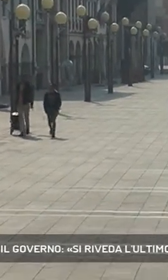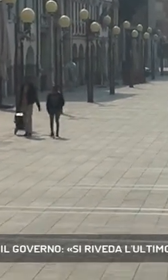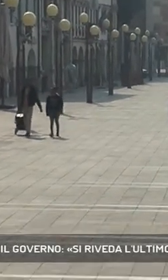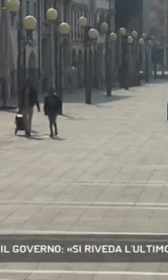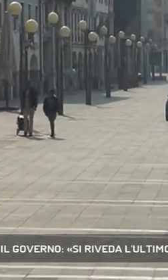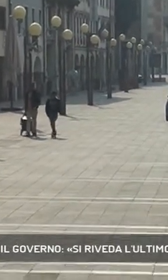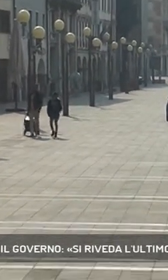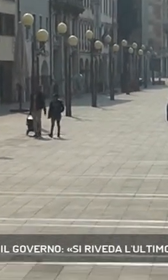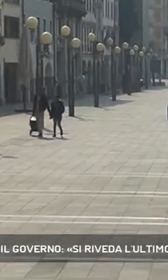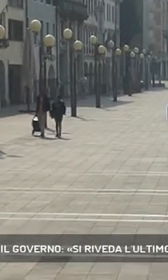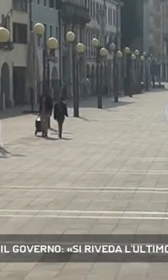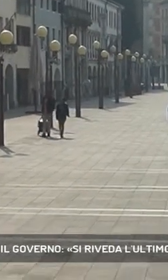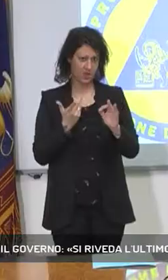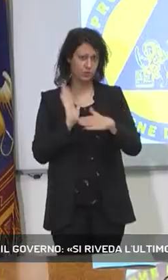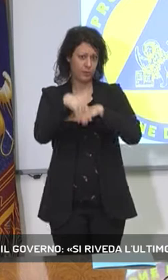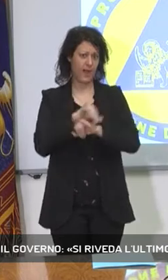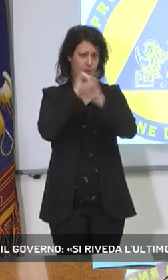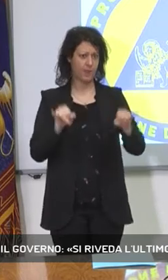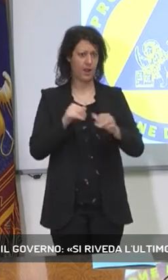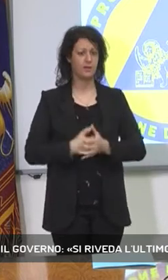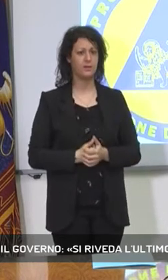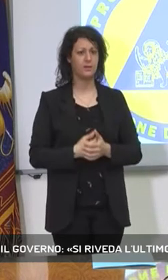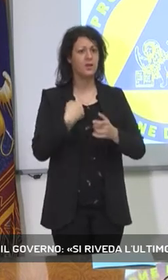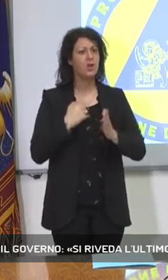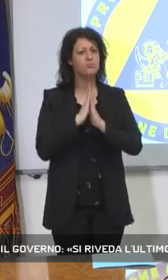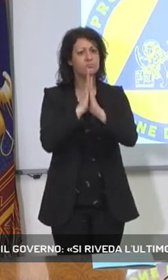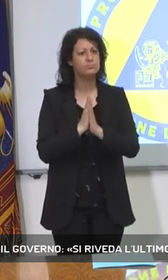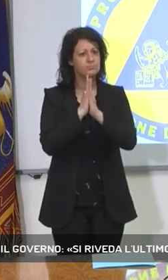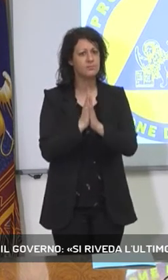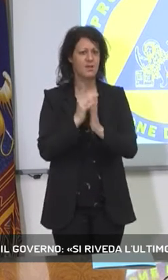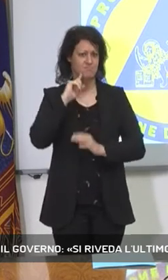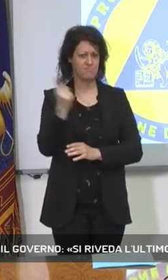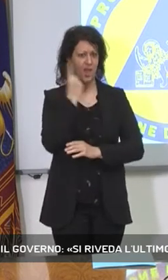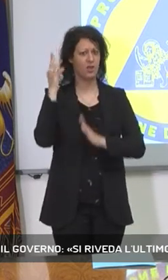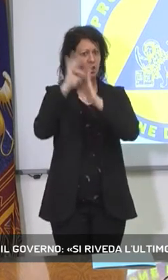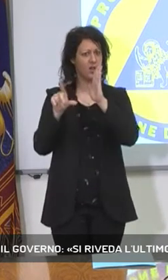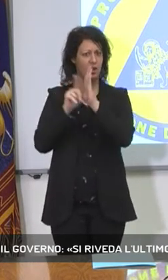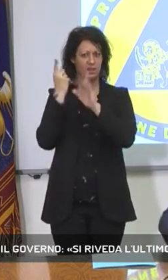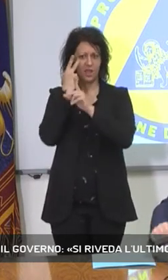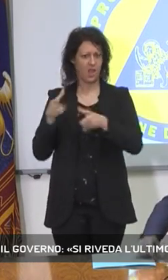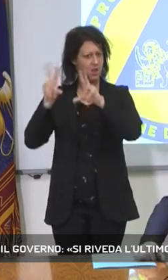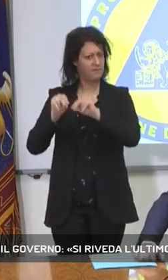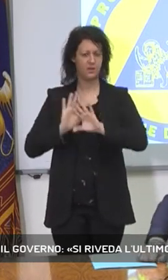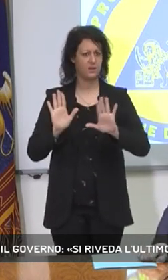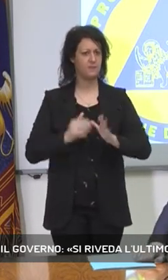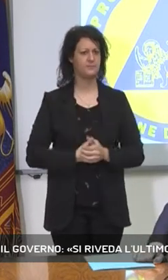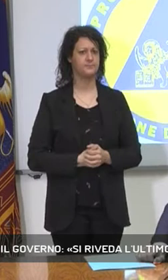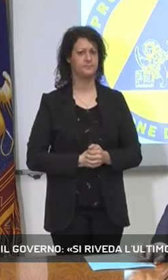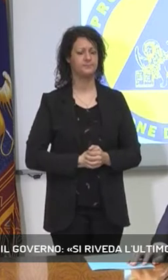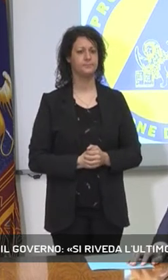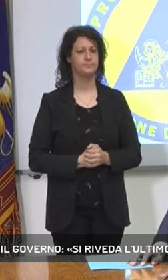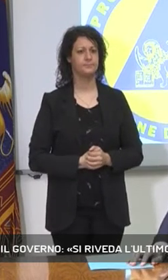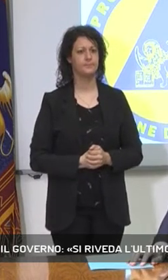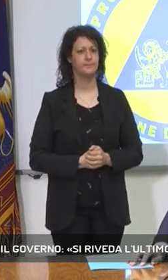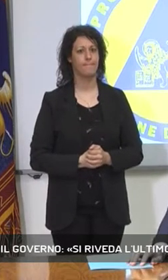provvedimento dell'esecutivo è evidente veramente un appello che faccio io che si rivedano queste misure ma se guardate non lo faccio per dire